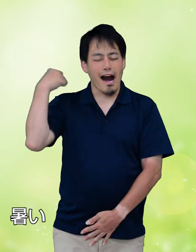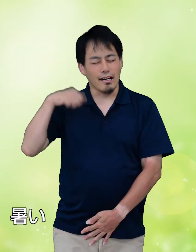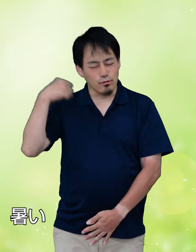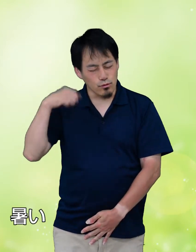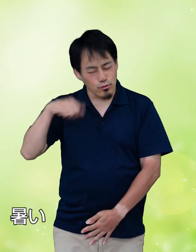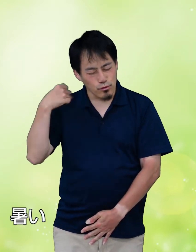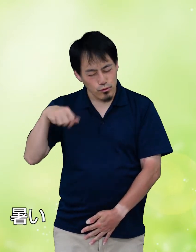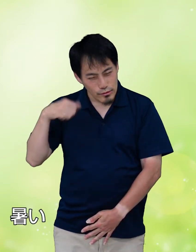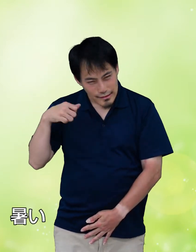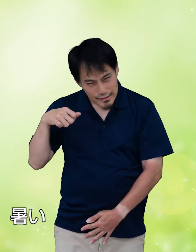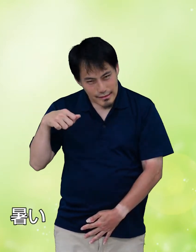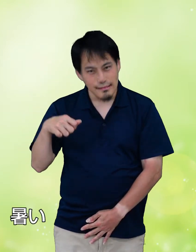暑い、